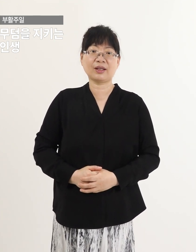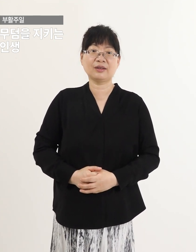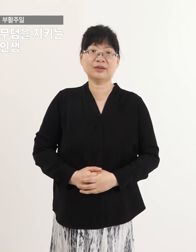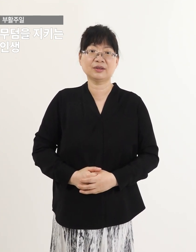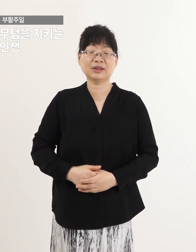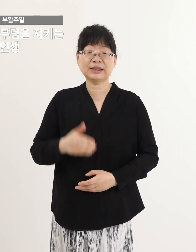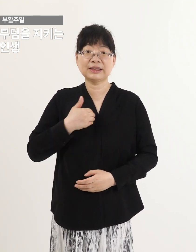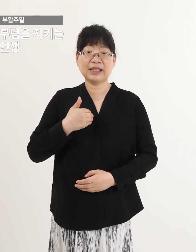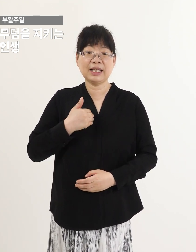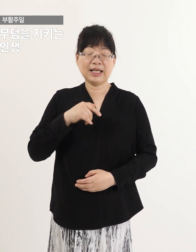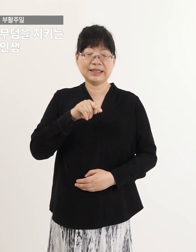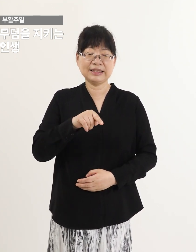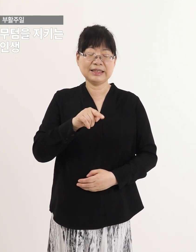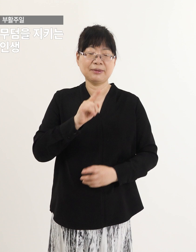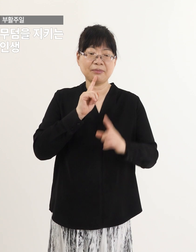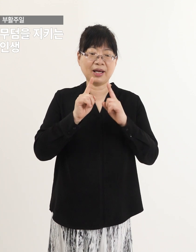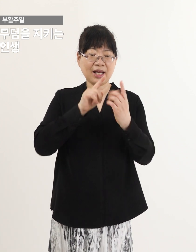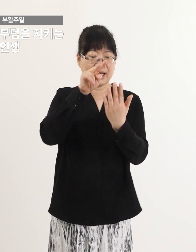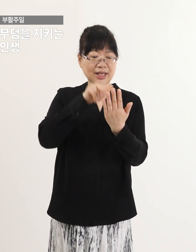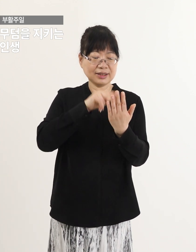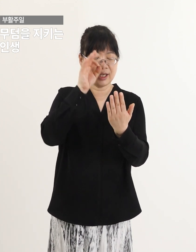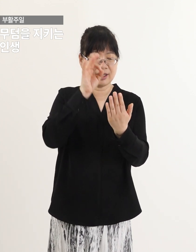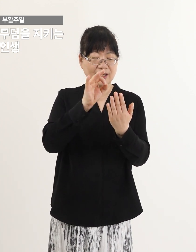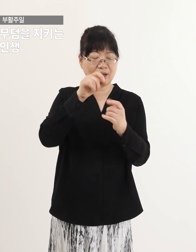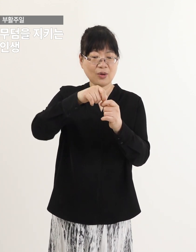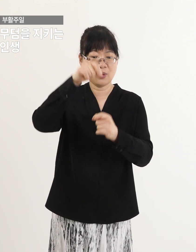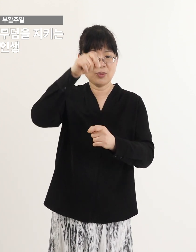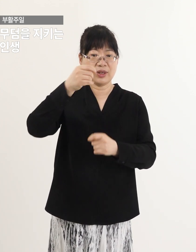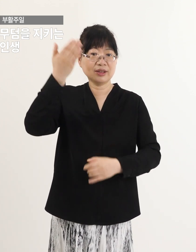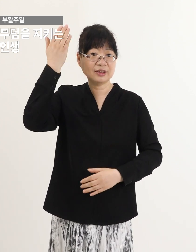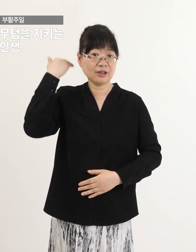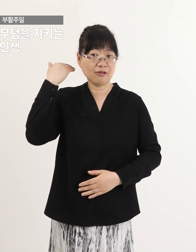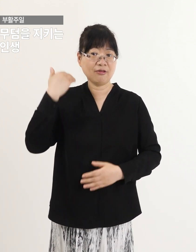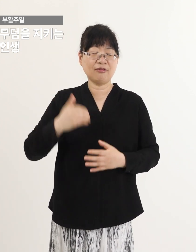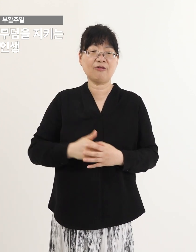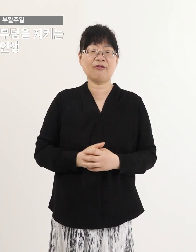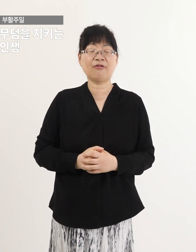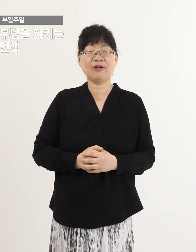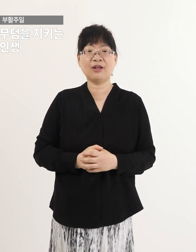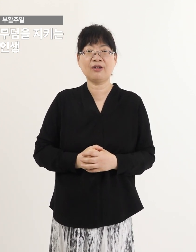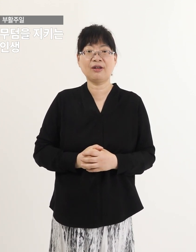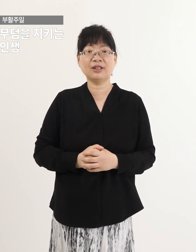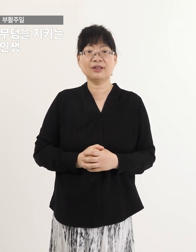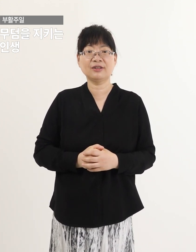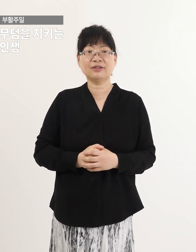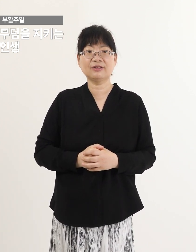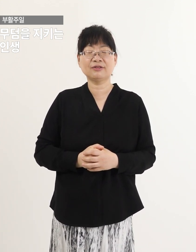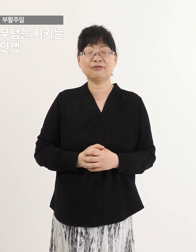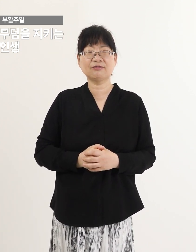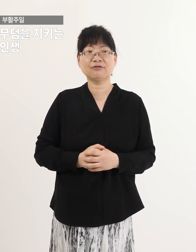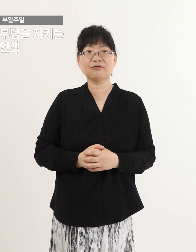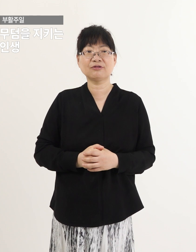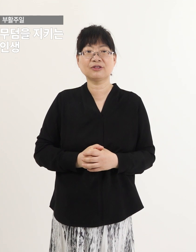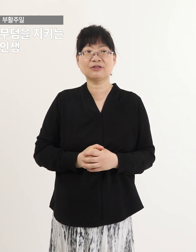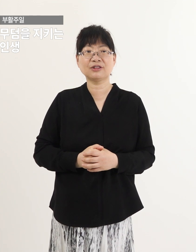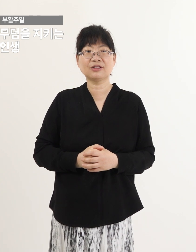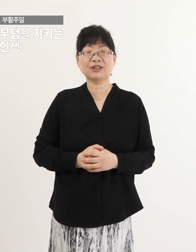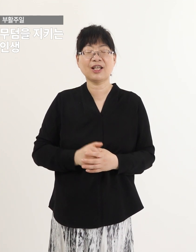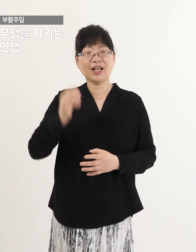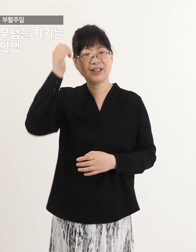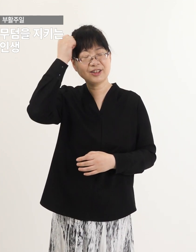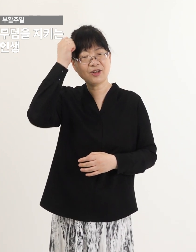제가 이 본문을 읽다가 아주 오래전에 수십 년 전 해프닝 하나가